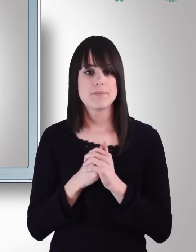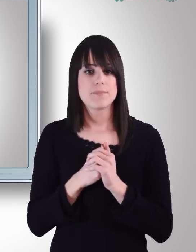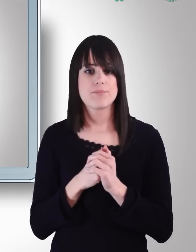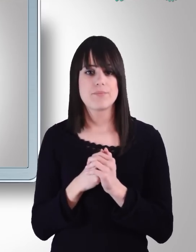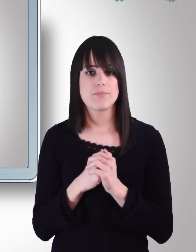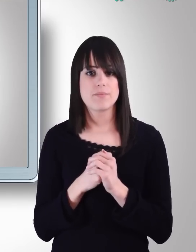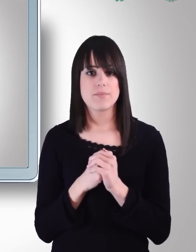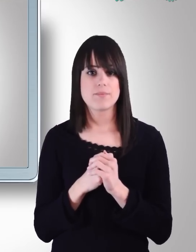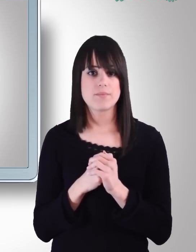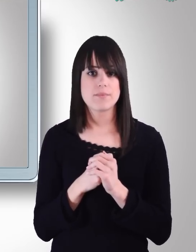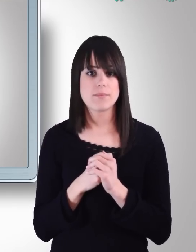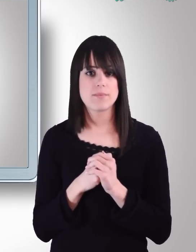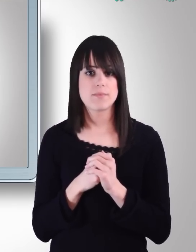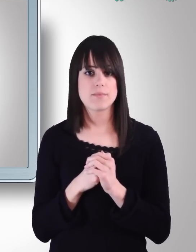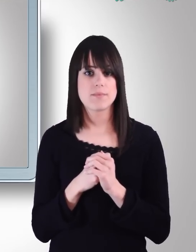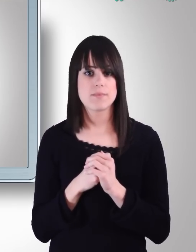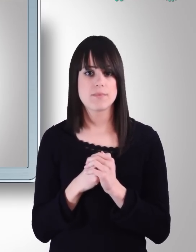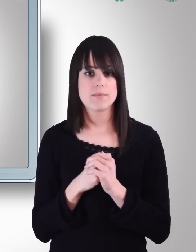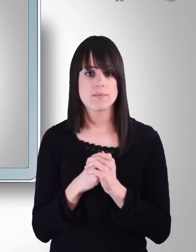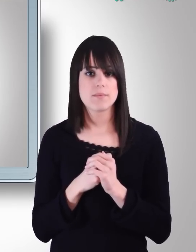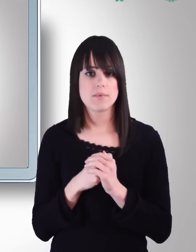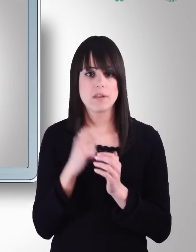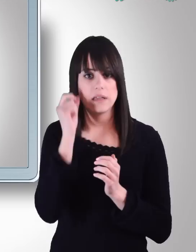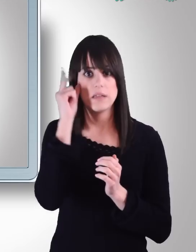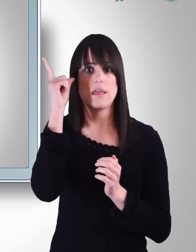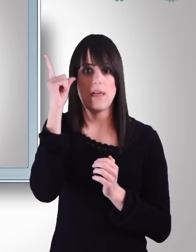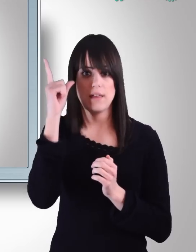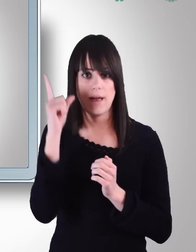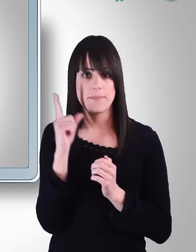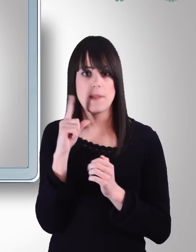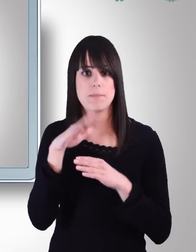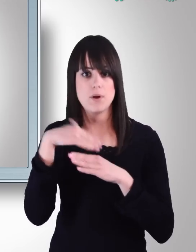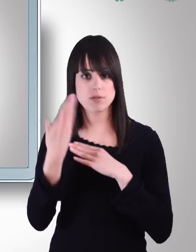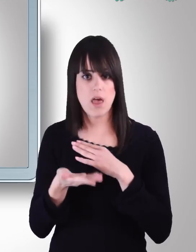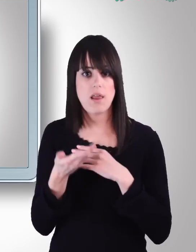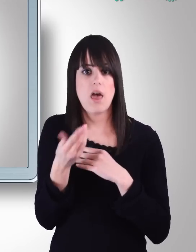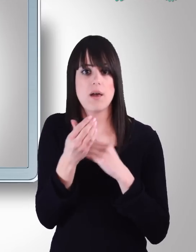Ideja je prerasla u fondaciju $1 Dreams, gde možete da se informišete u